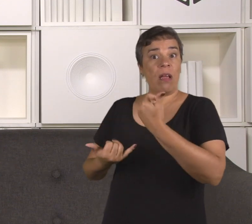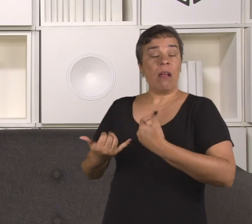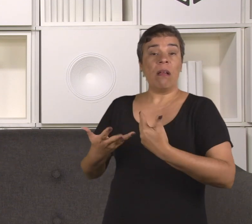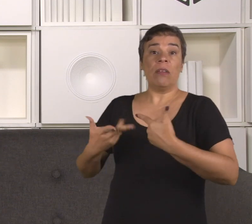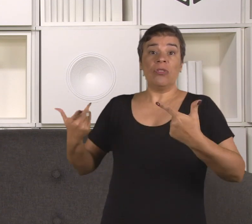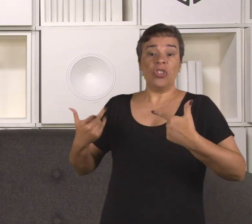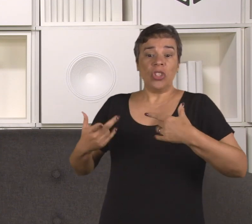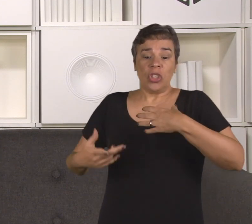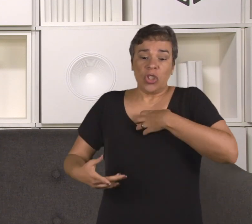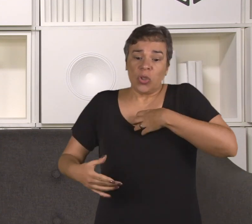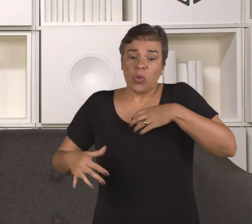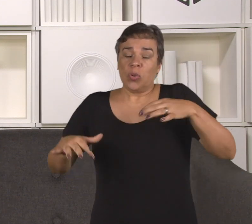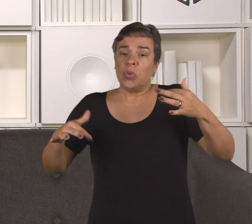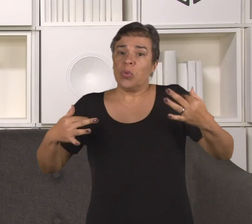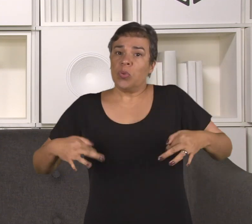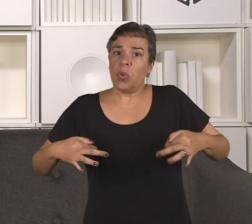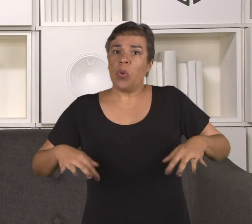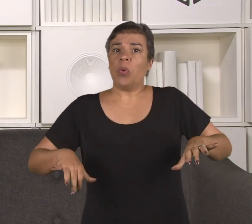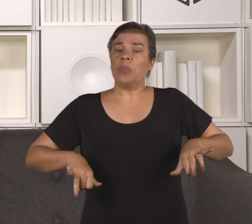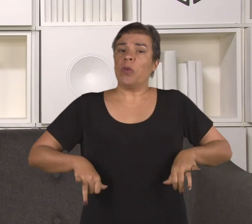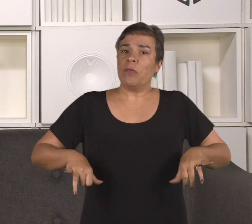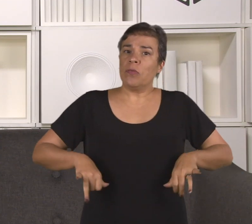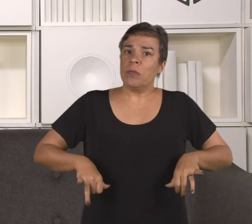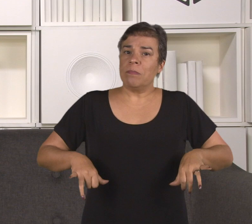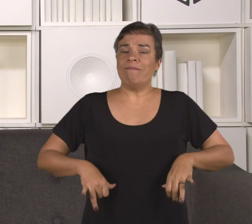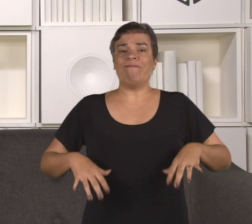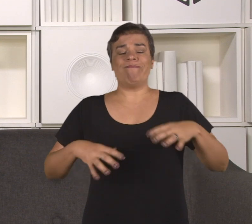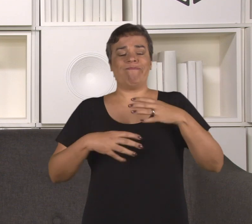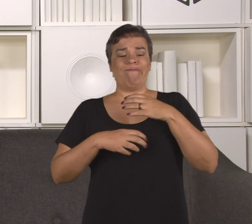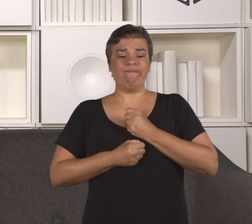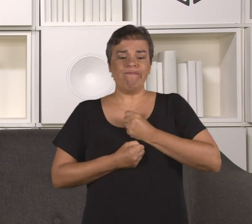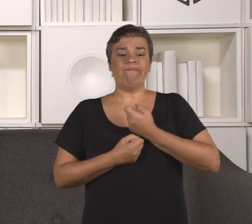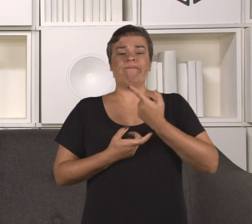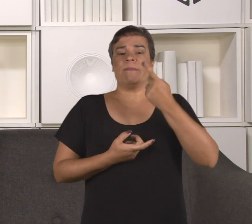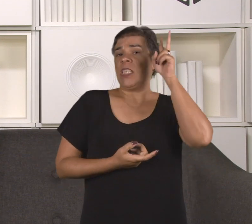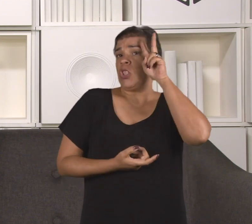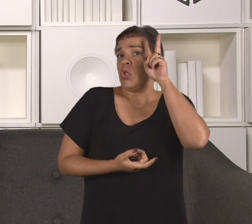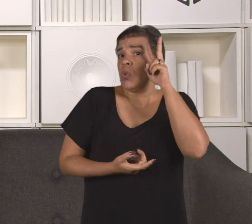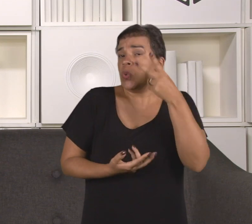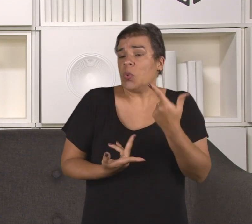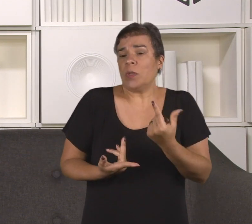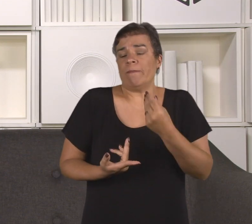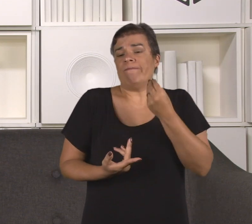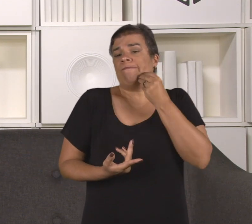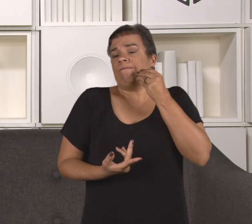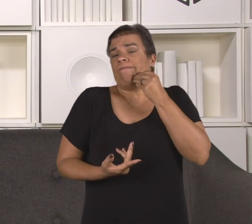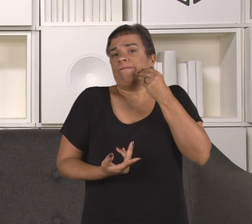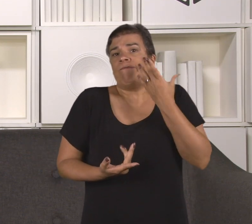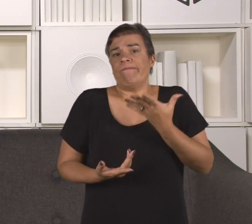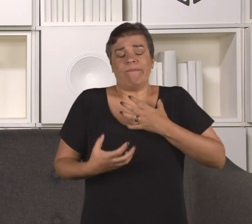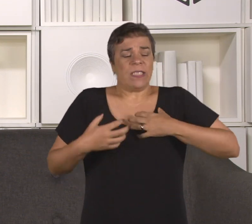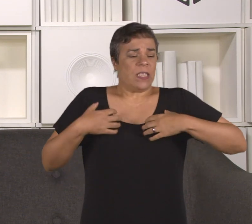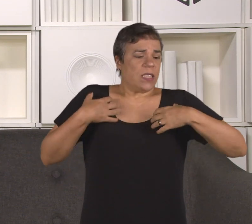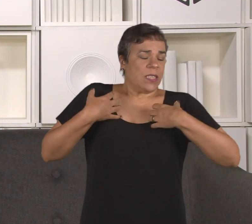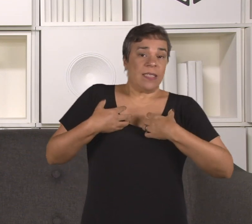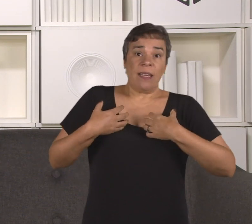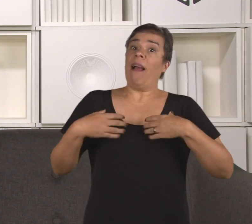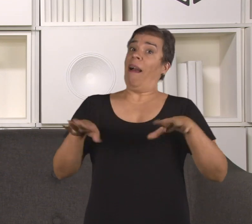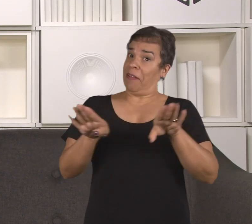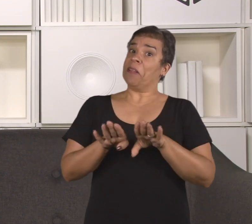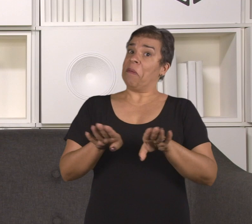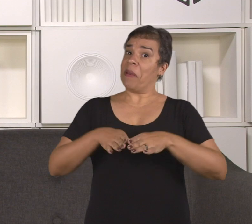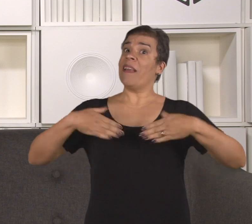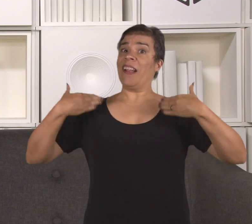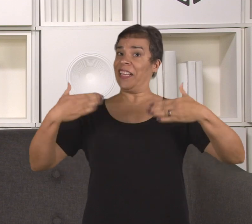conflitos, são dúvidas, são frustrações, são angústias, e também são